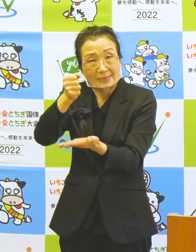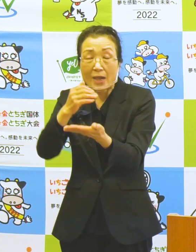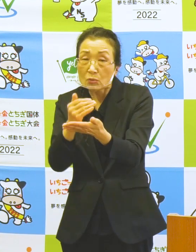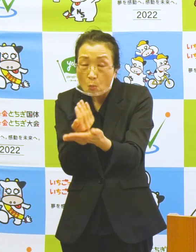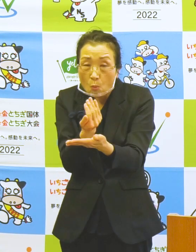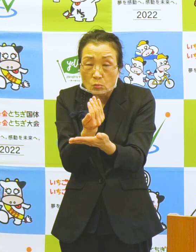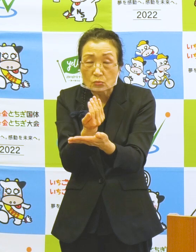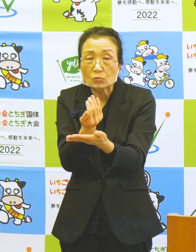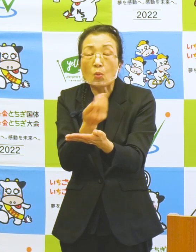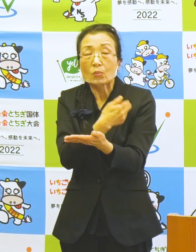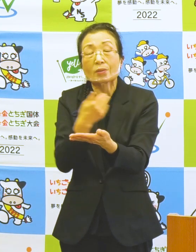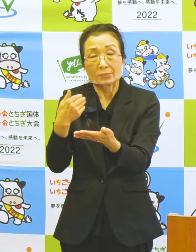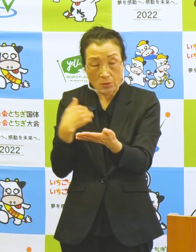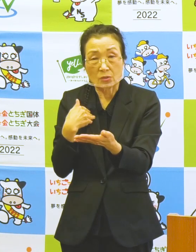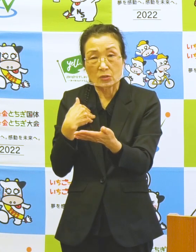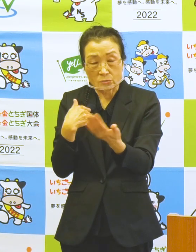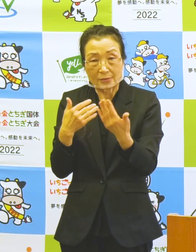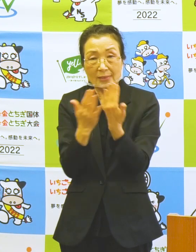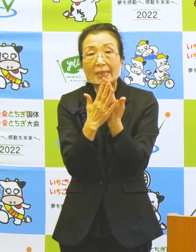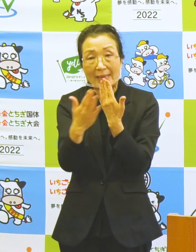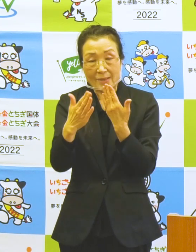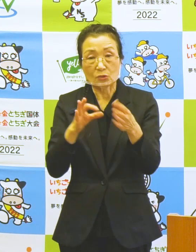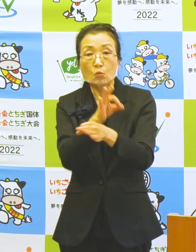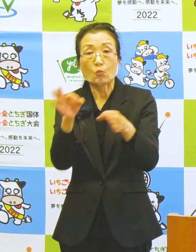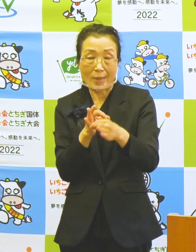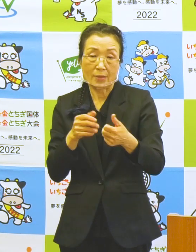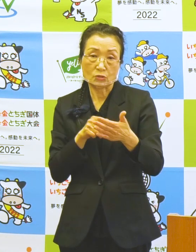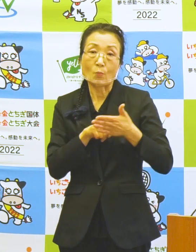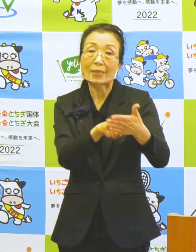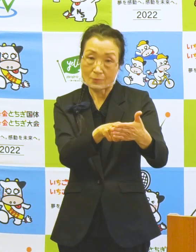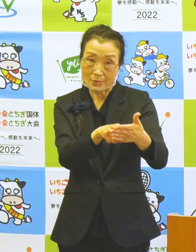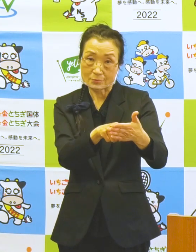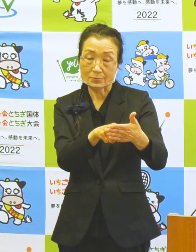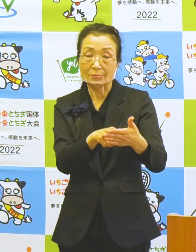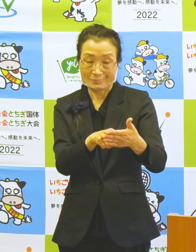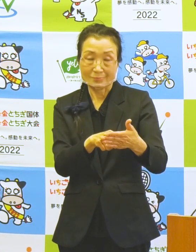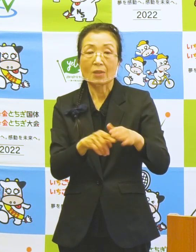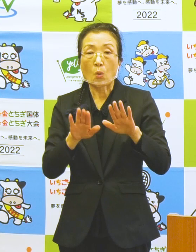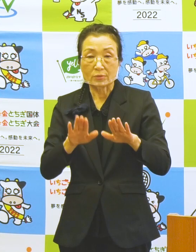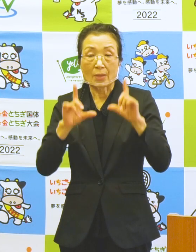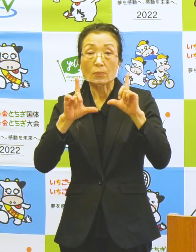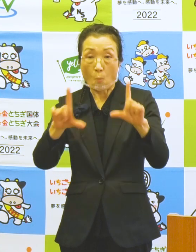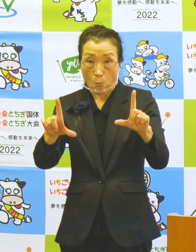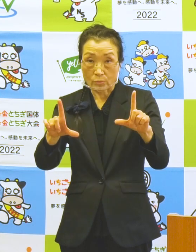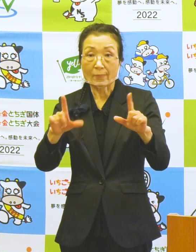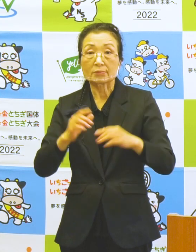運営に努めてまいります。それでは本日の発表事項に移ります。